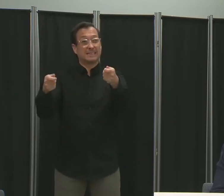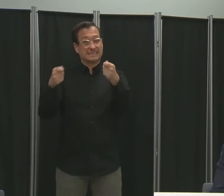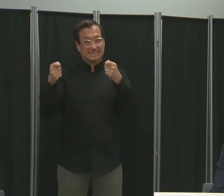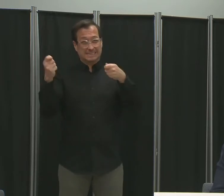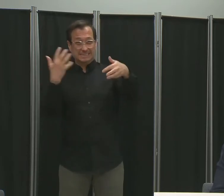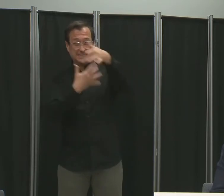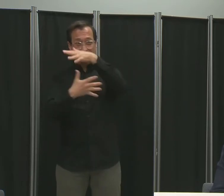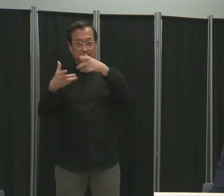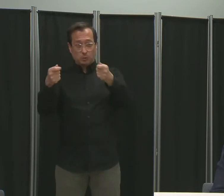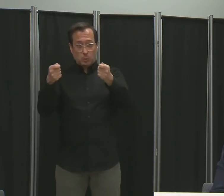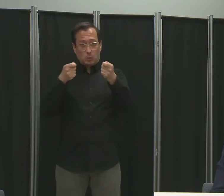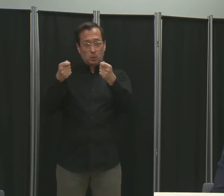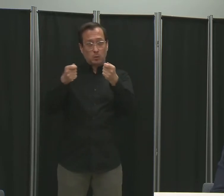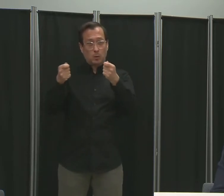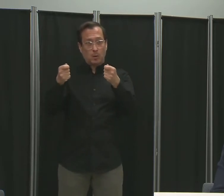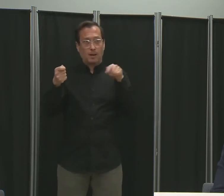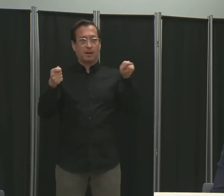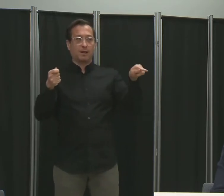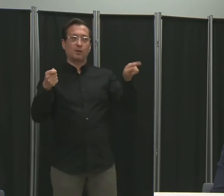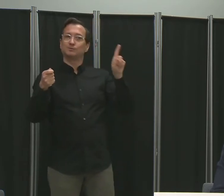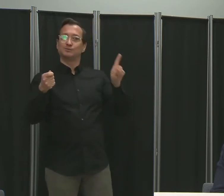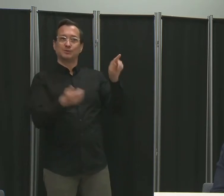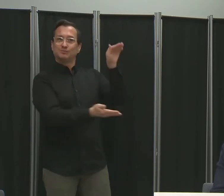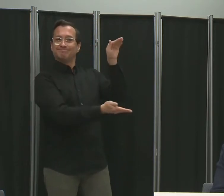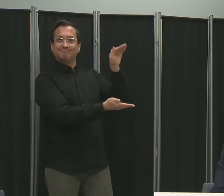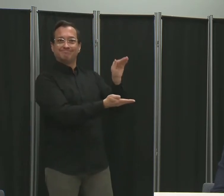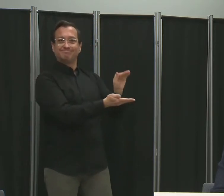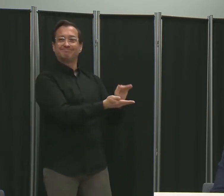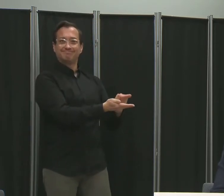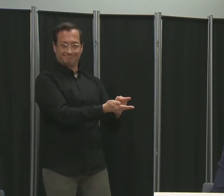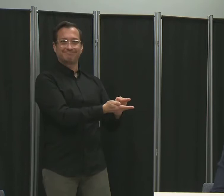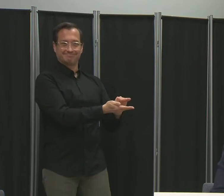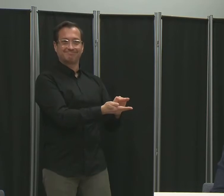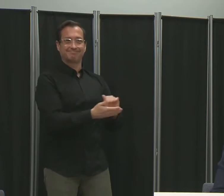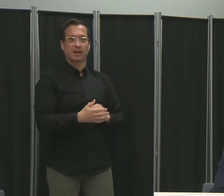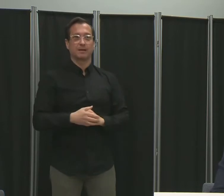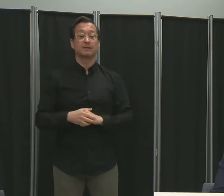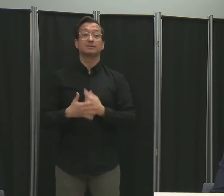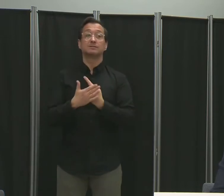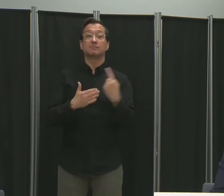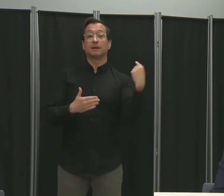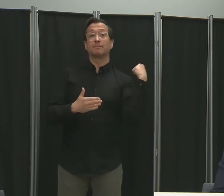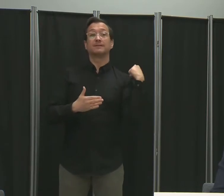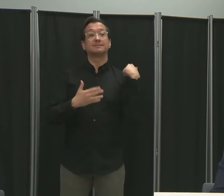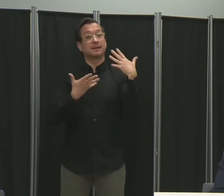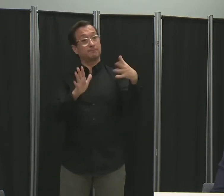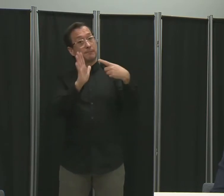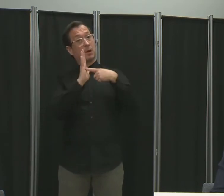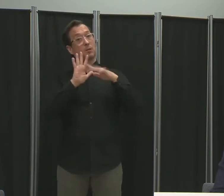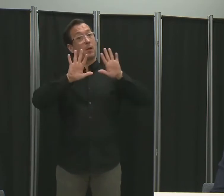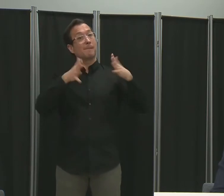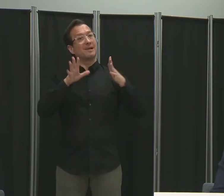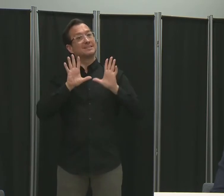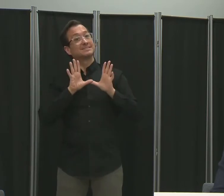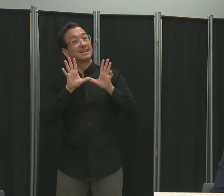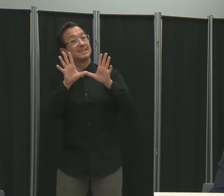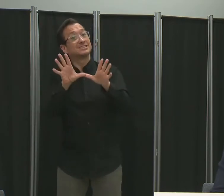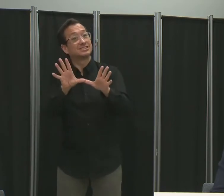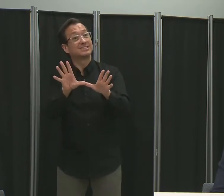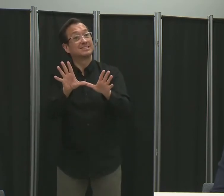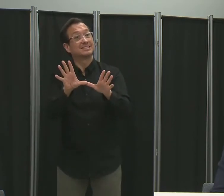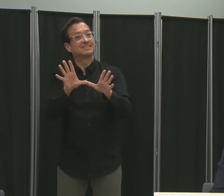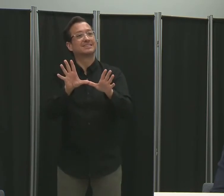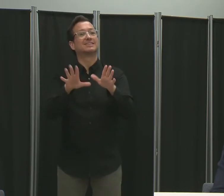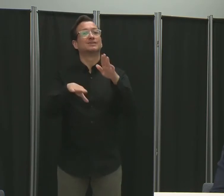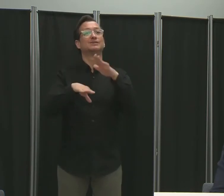ce plateau là la semaine dernière on vous a présenté la stratégie pour augmenter les prélèvements